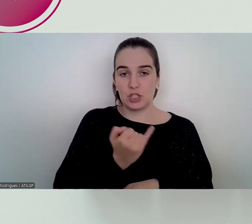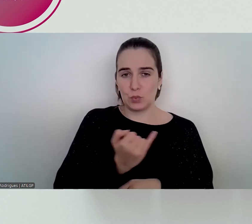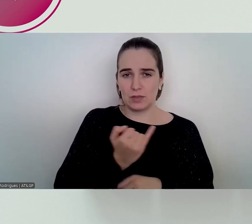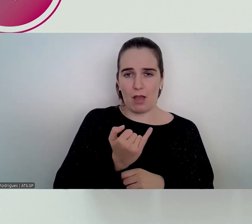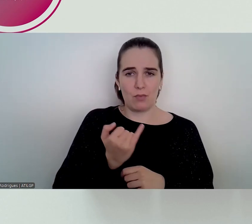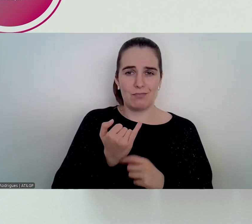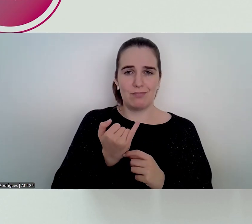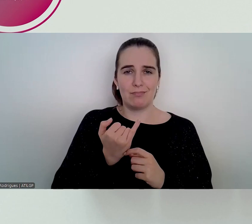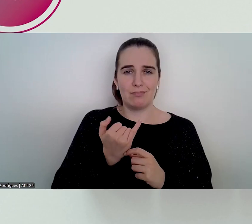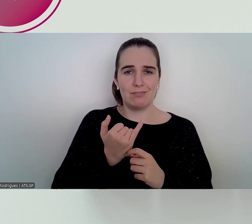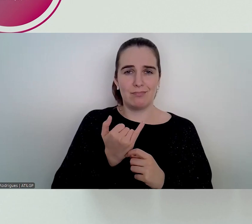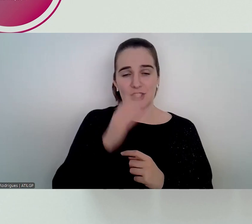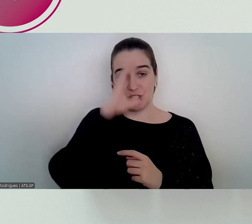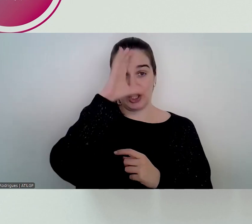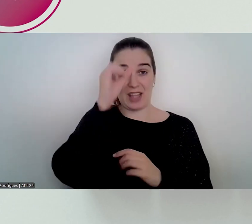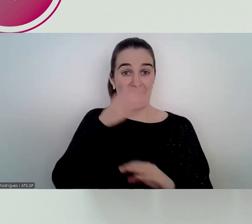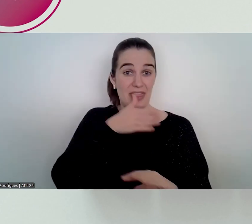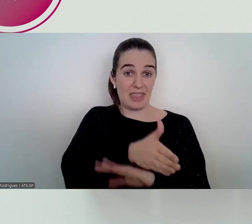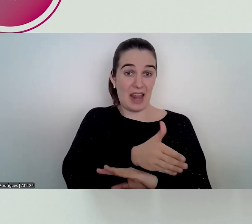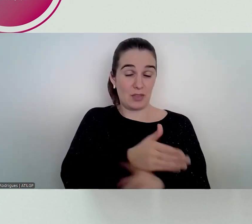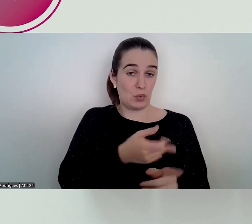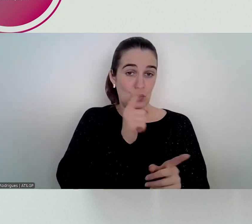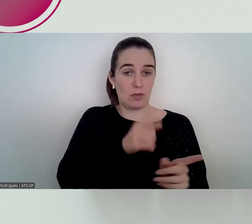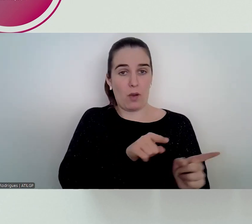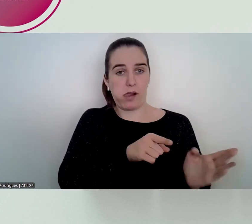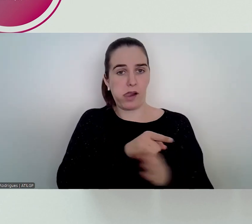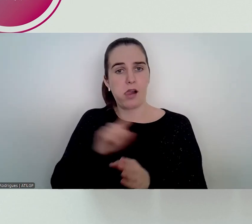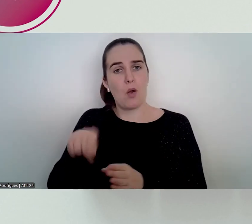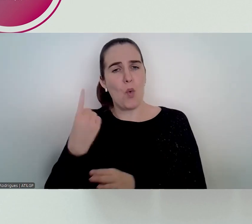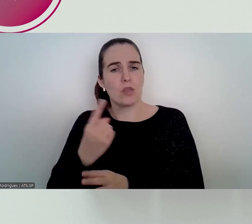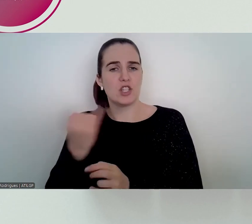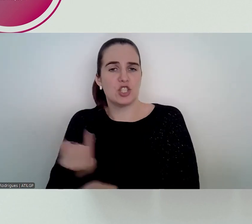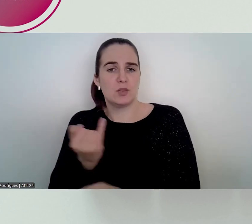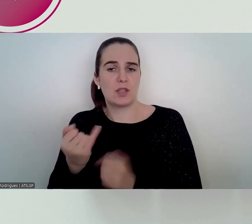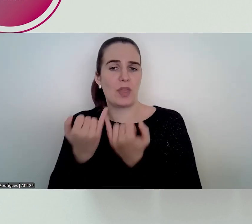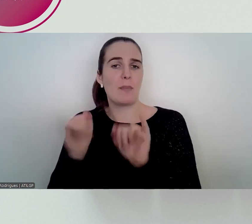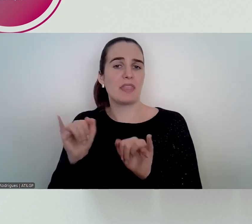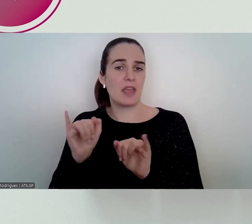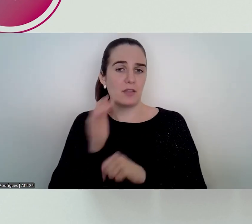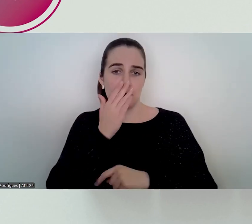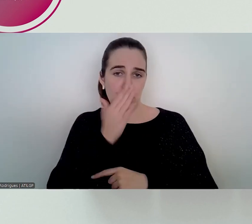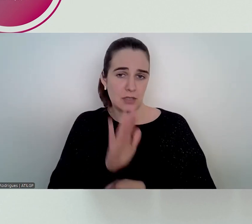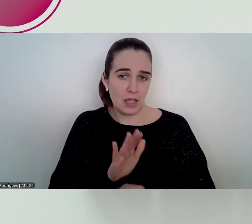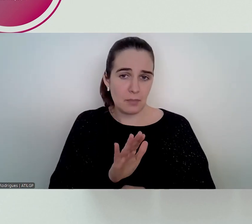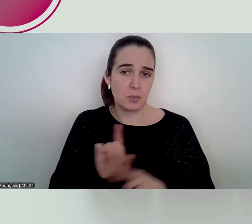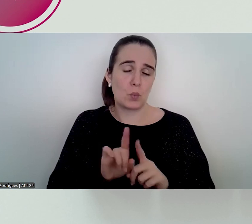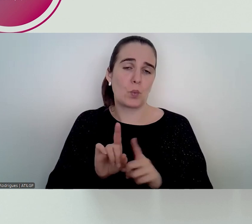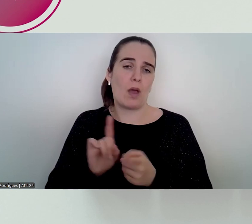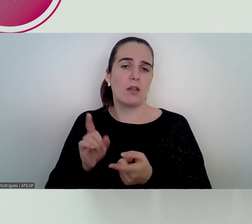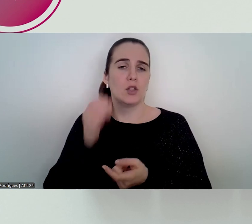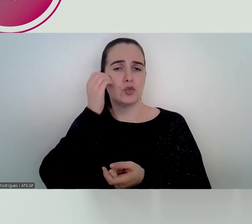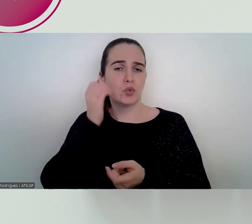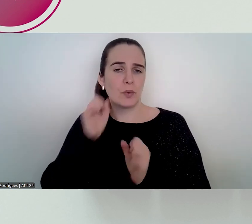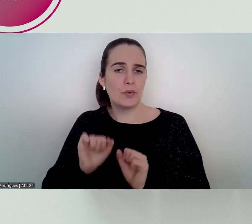da alçada direta do Estado e passem a constituir entidades independentes, portanto, com personalidade jurídica